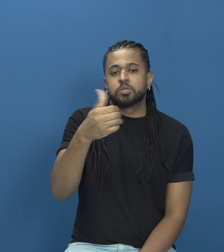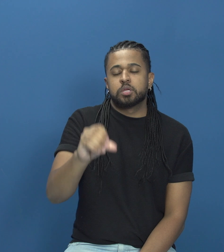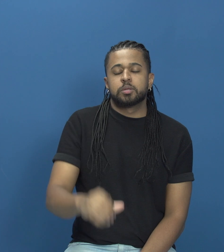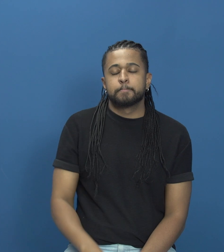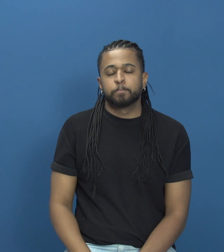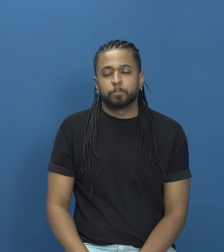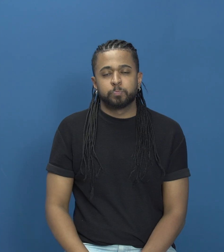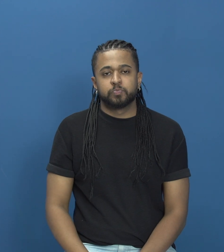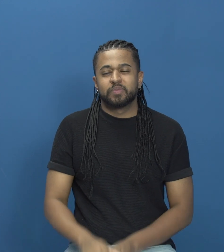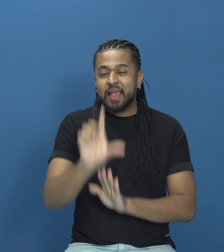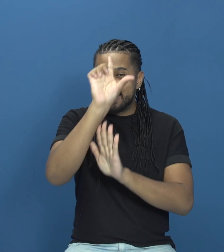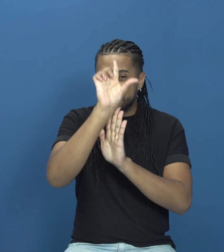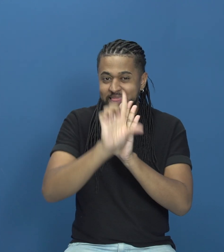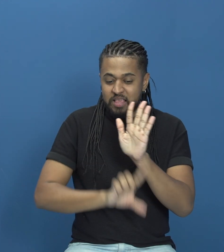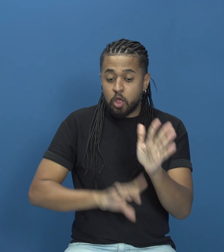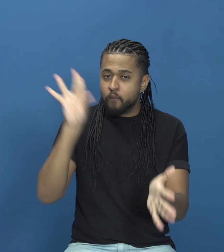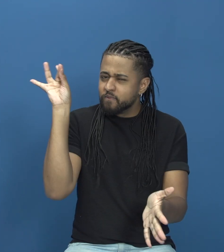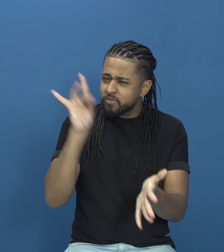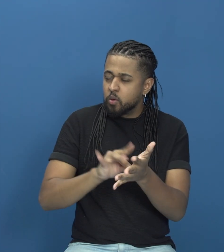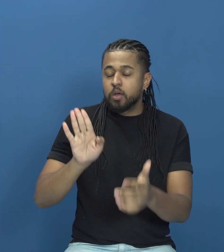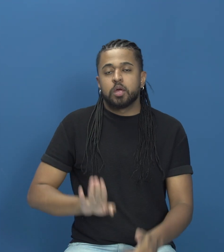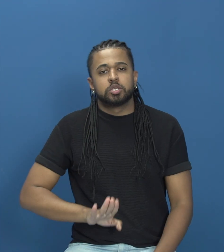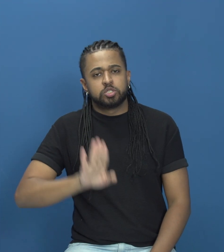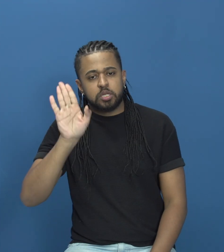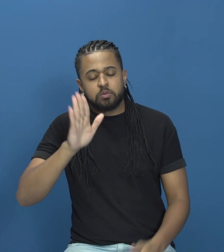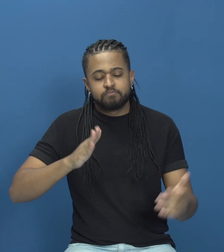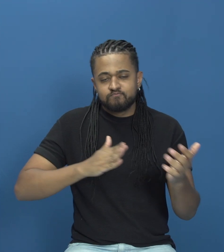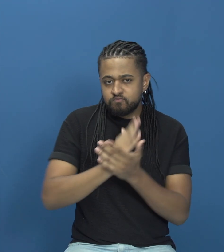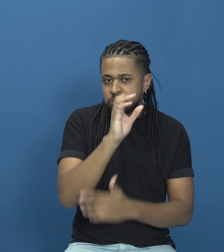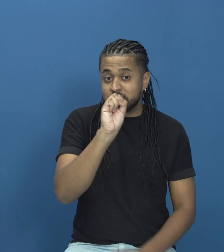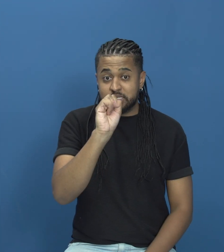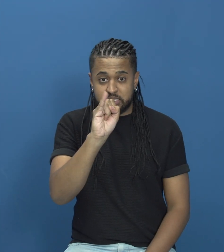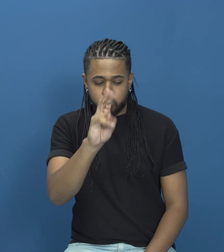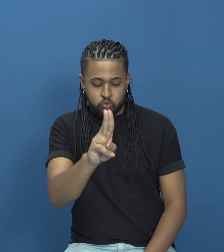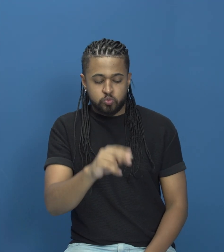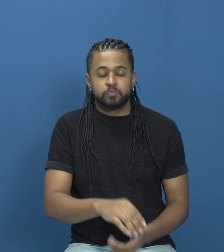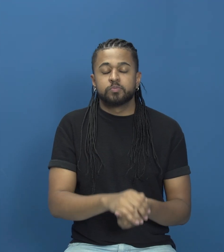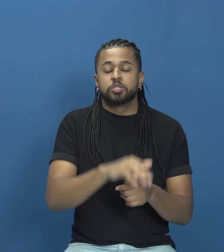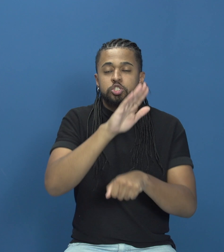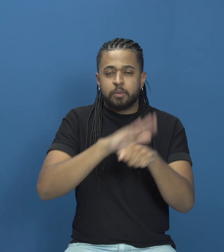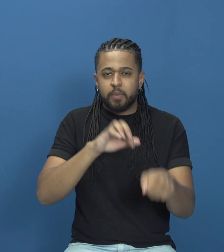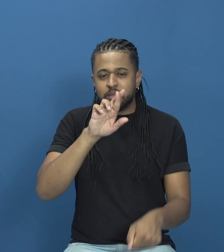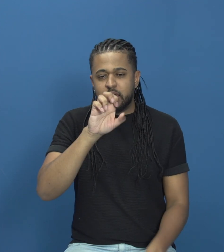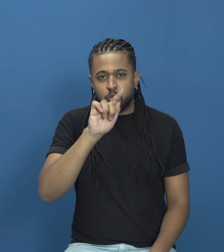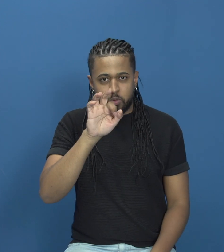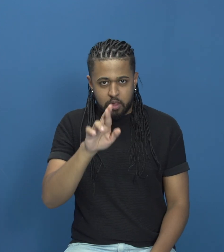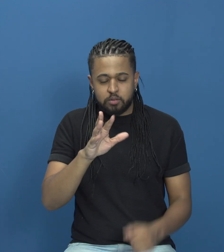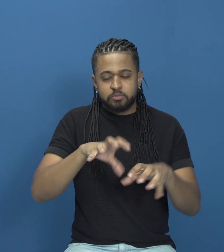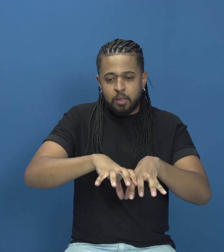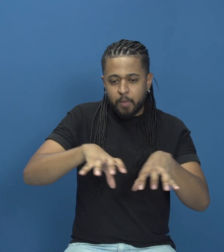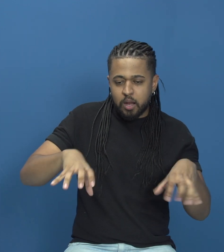7.10. A lista oficial dos candidatos/candidatas aprovados no SISU, chamada regular, separados